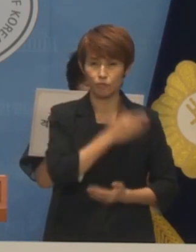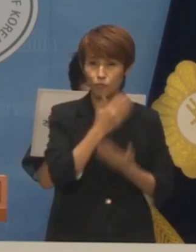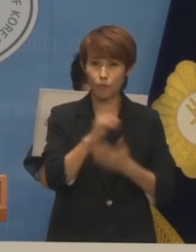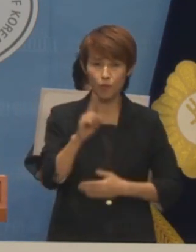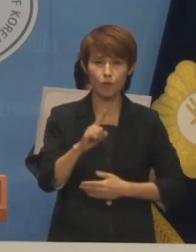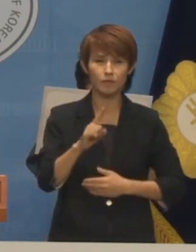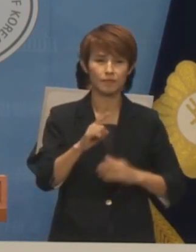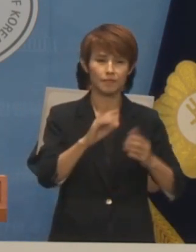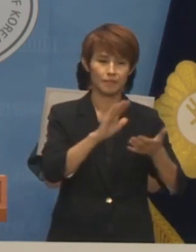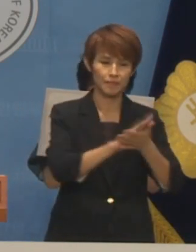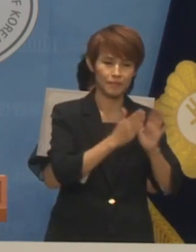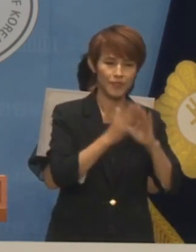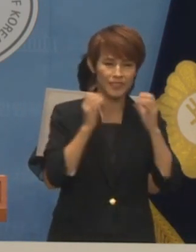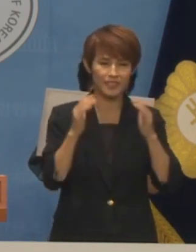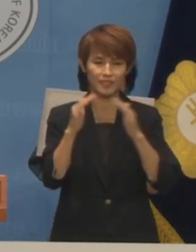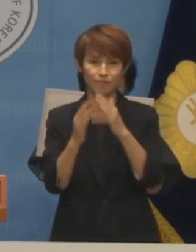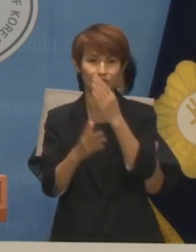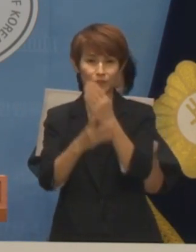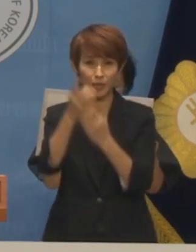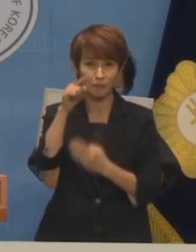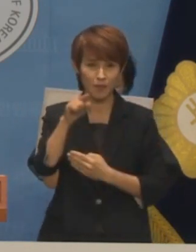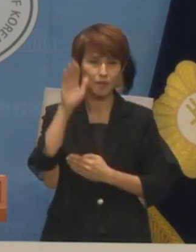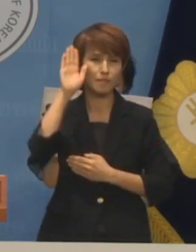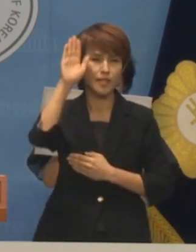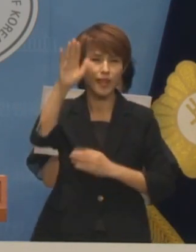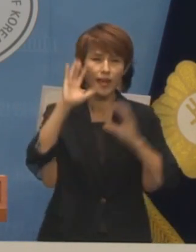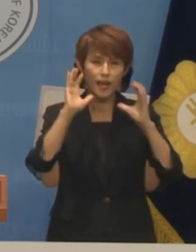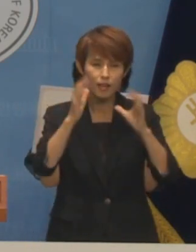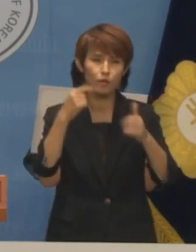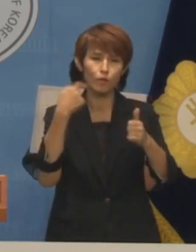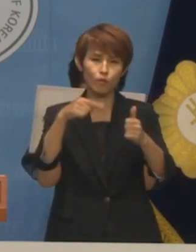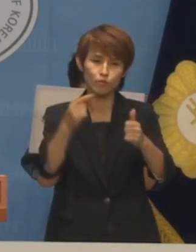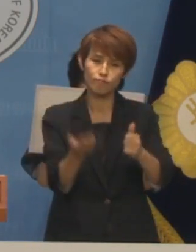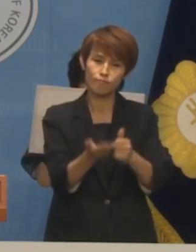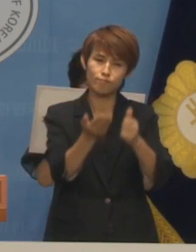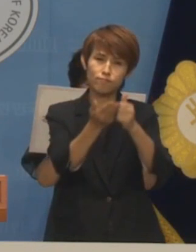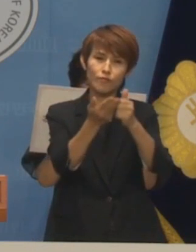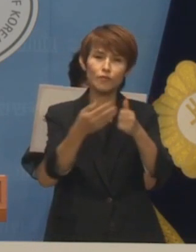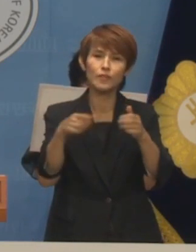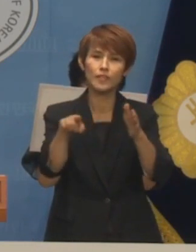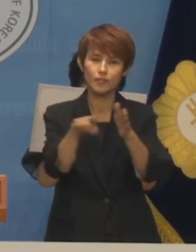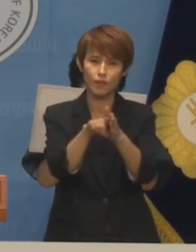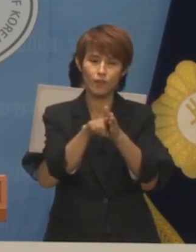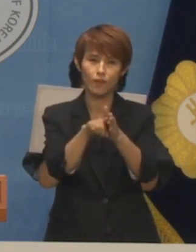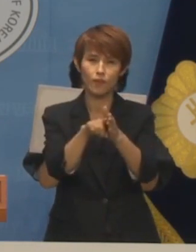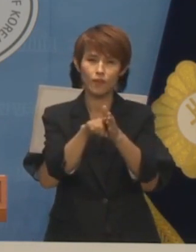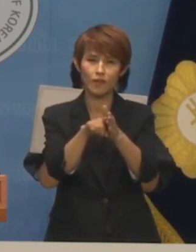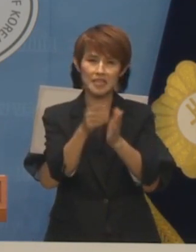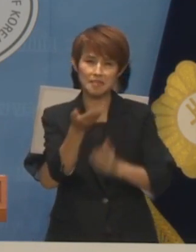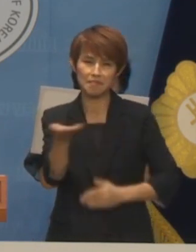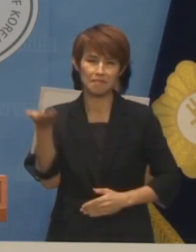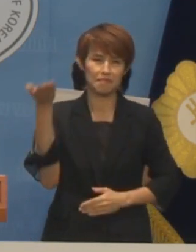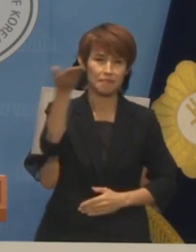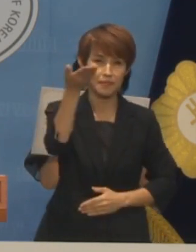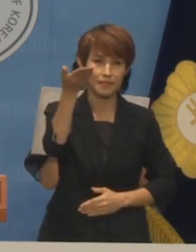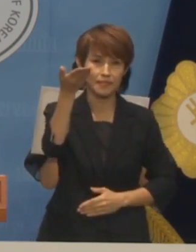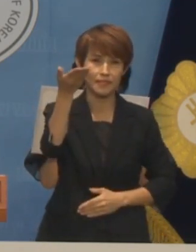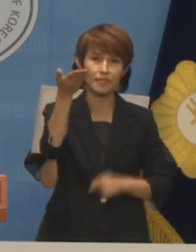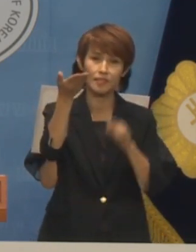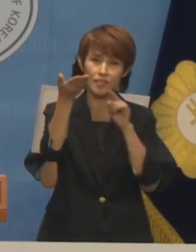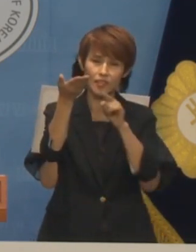통합이 대한민국 미래 세대의 교육 보육에 대한 상향 평준화가